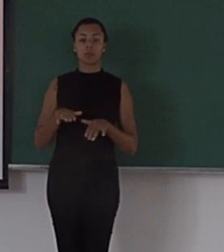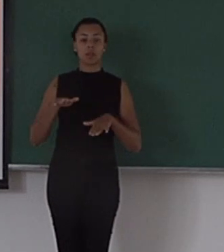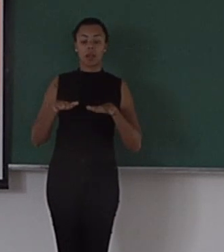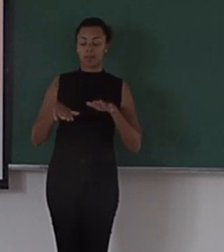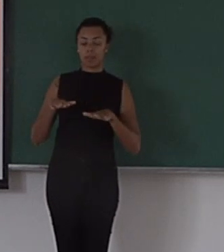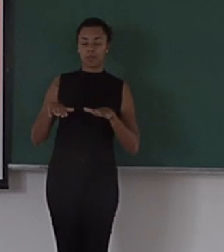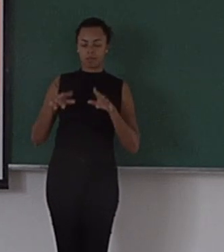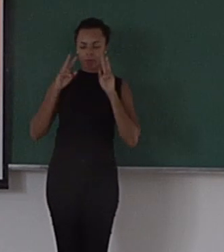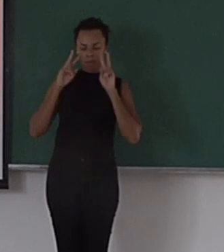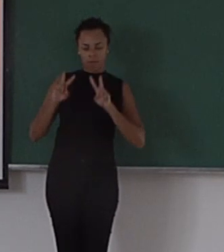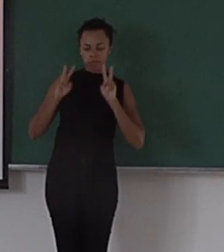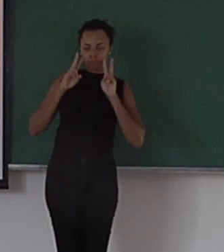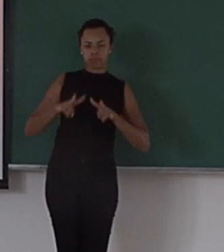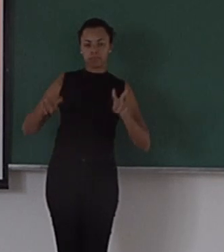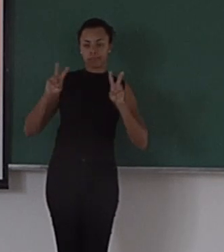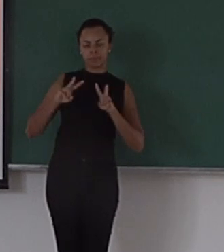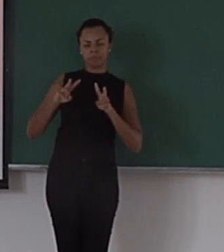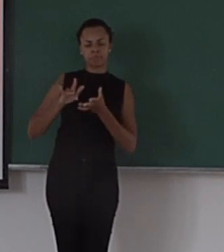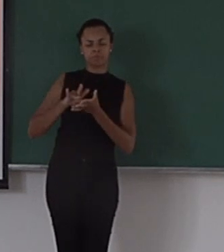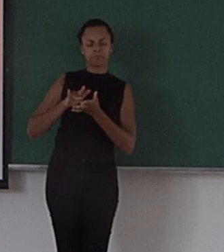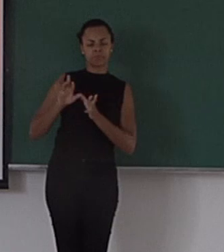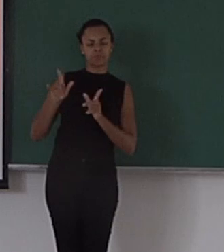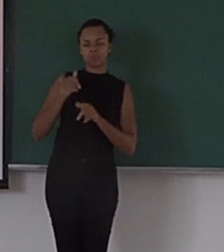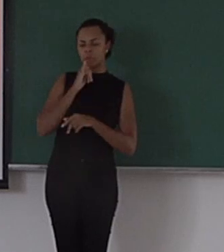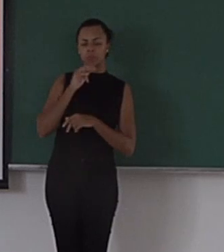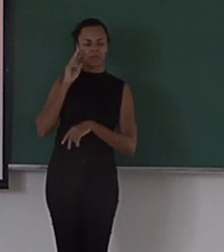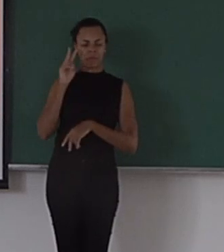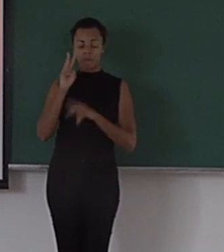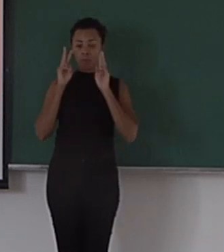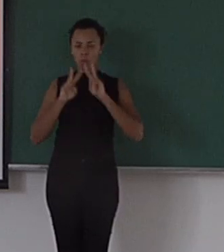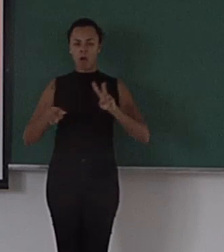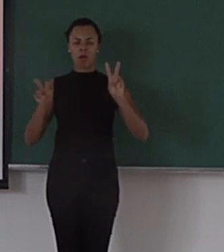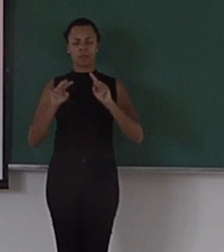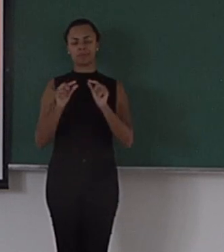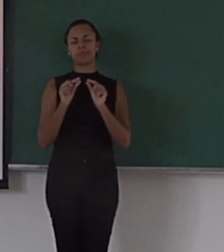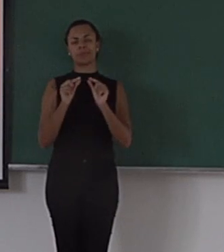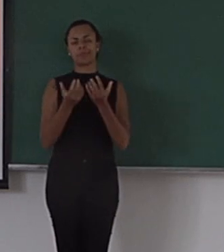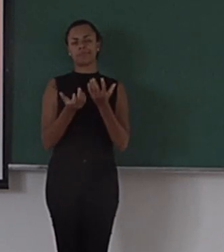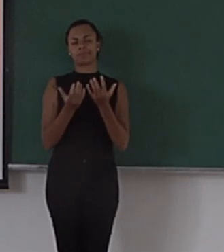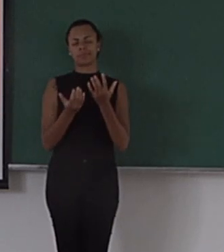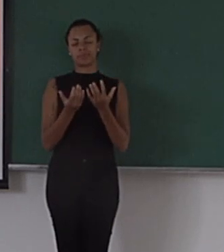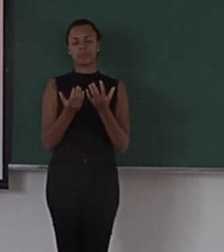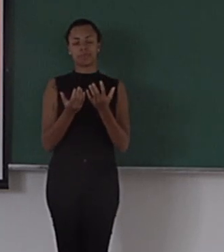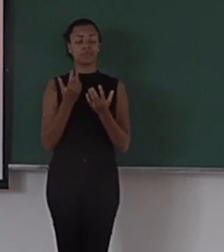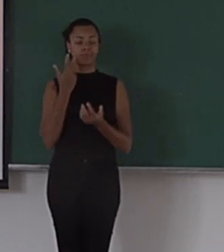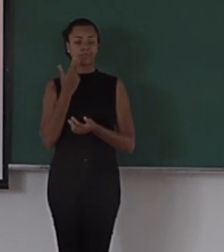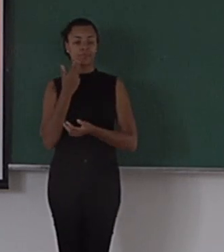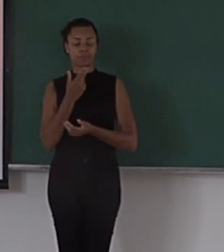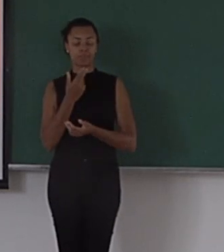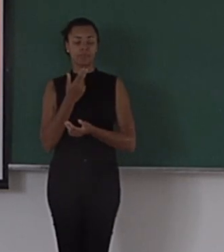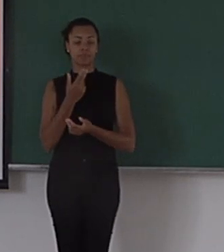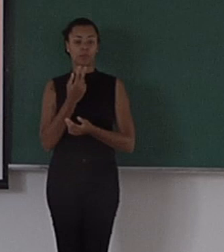a aparência, ela pode enganar a gente. Às vezes a gente acha assim, isso daí é queimadura pequena, tá? Isso é muito comum